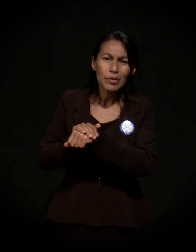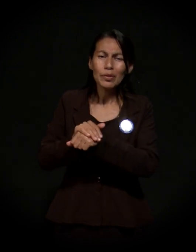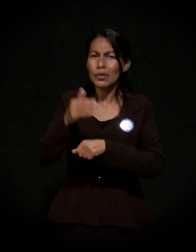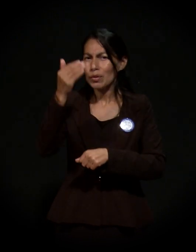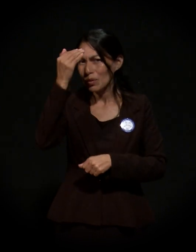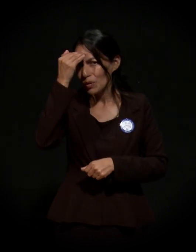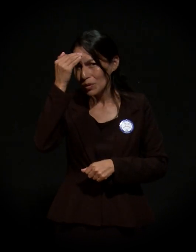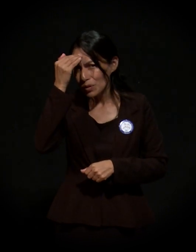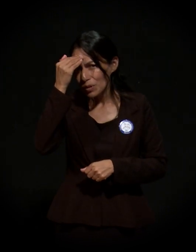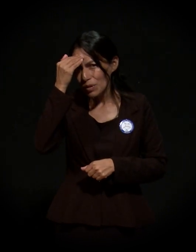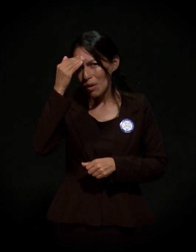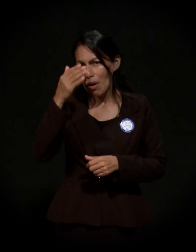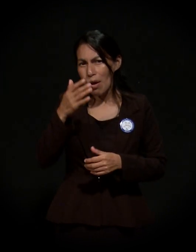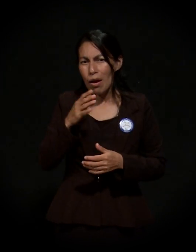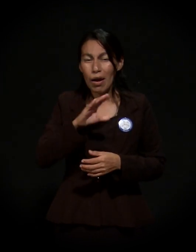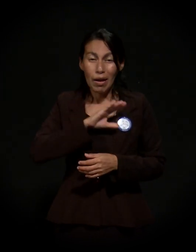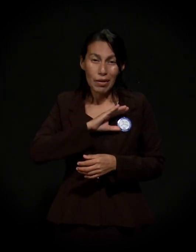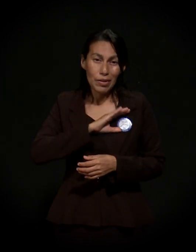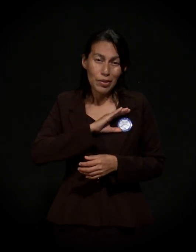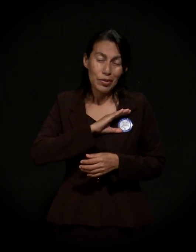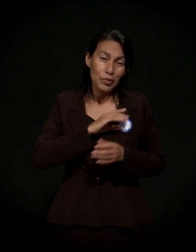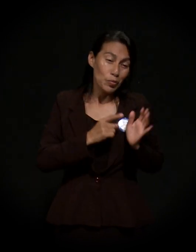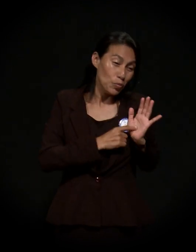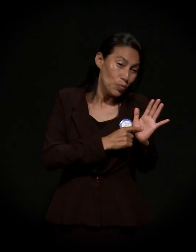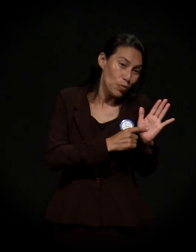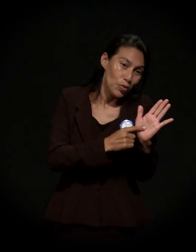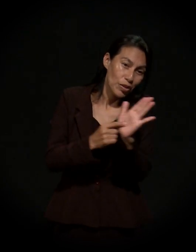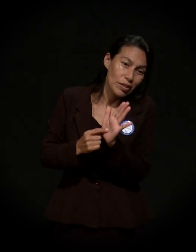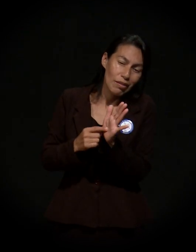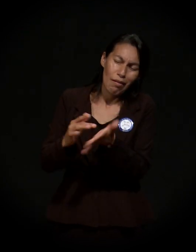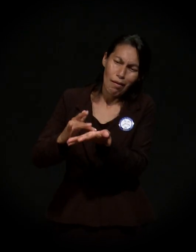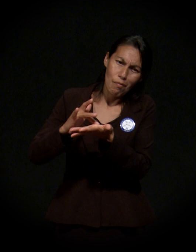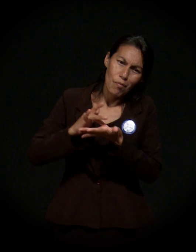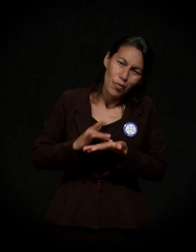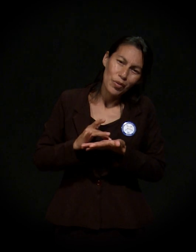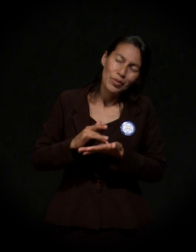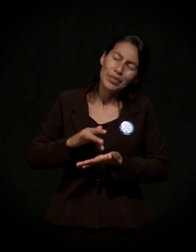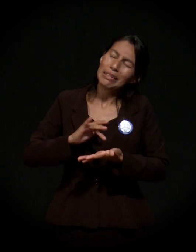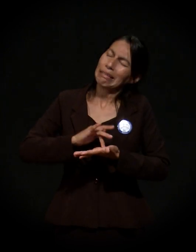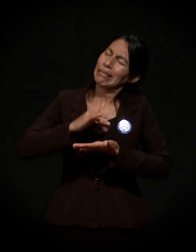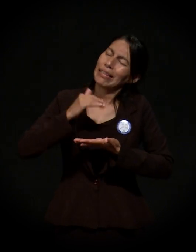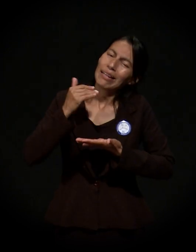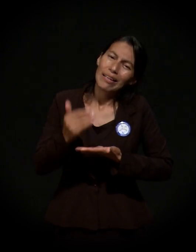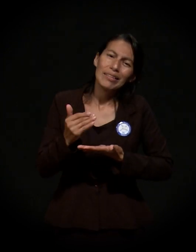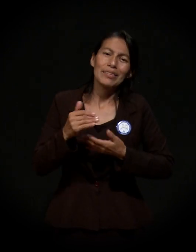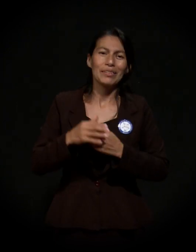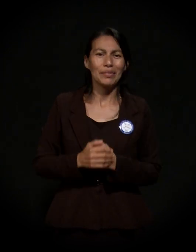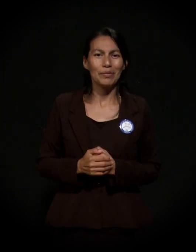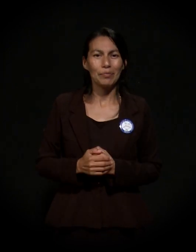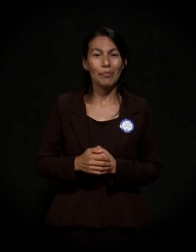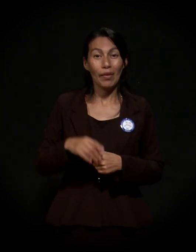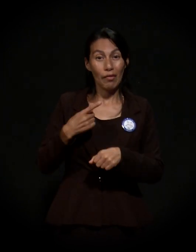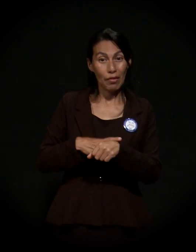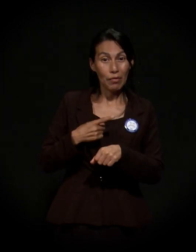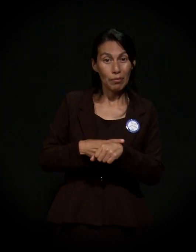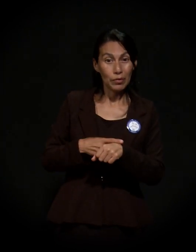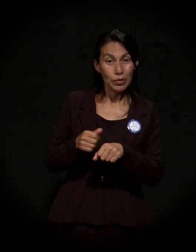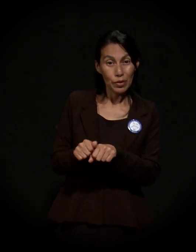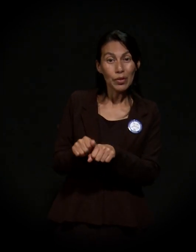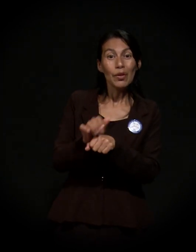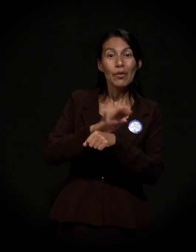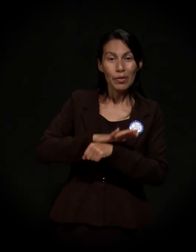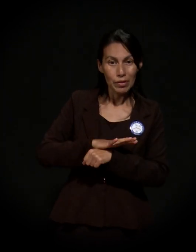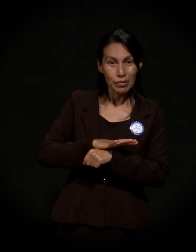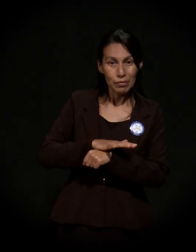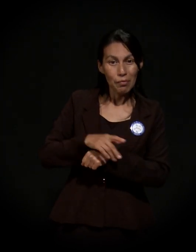amigos y conocidos, por sus muestras de afecto y de apoyo, mil gracias. Nos hemos